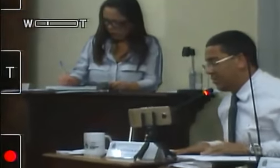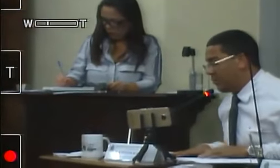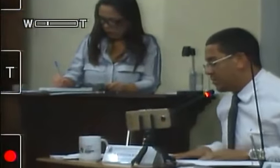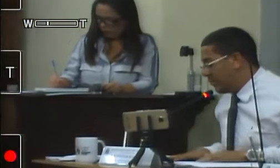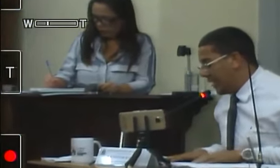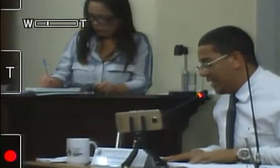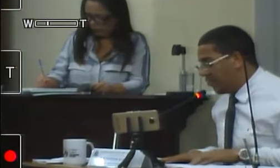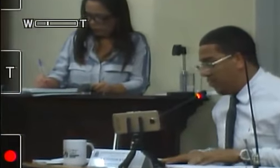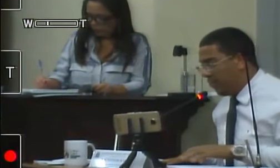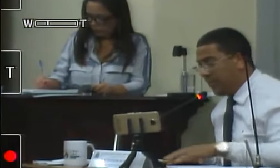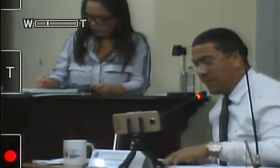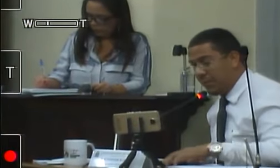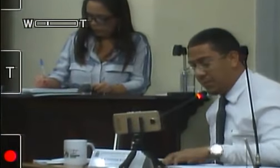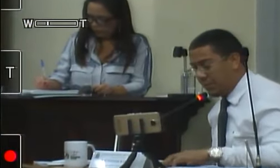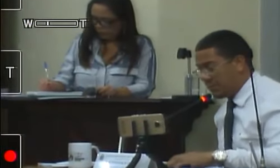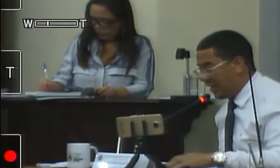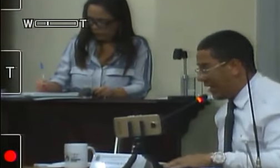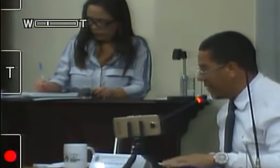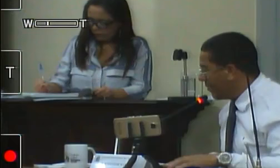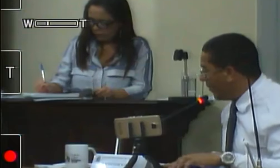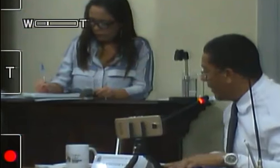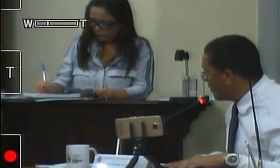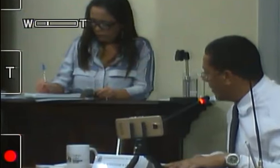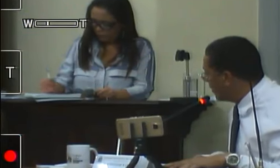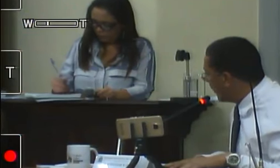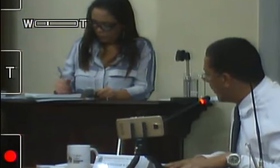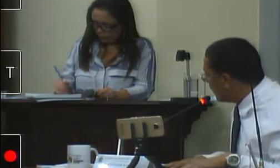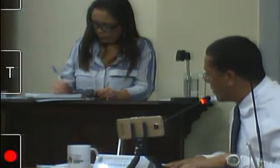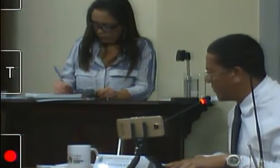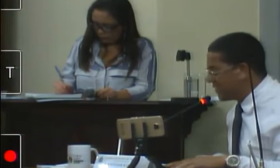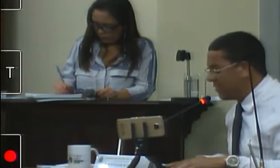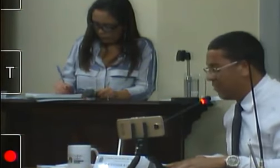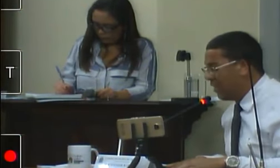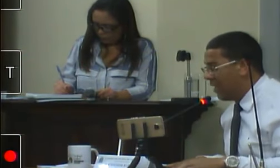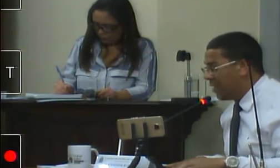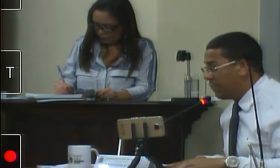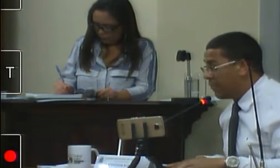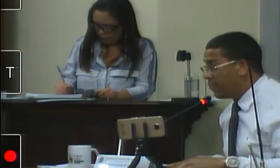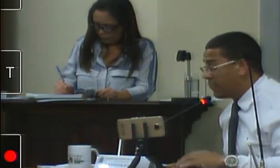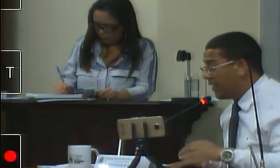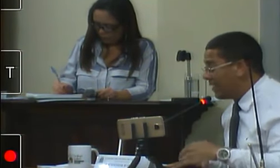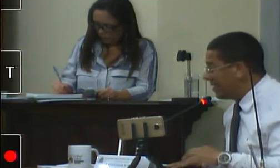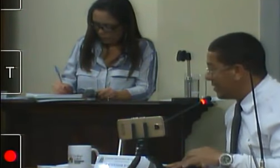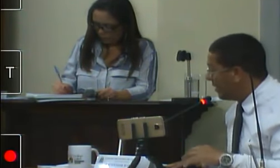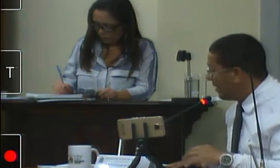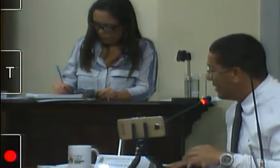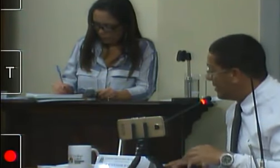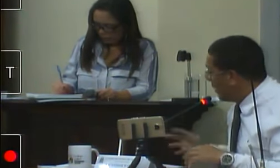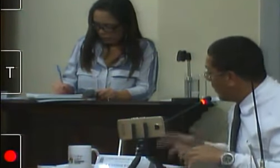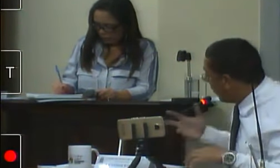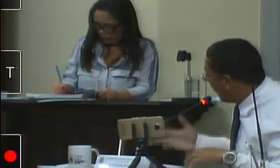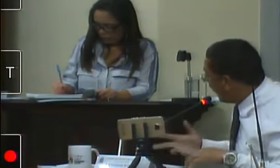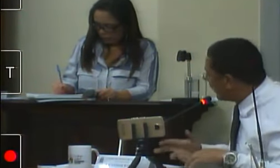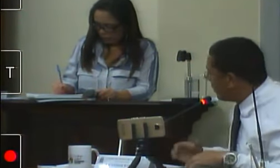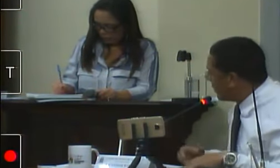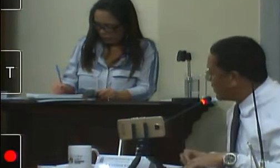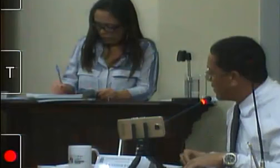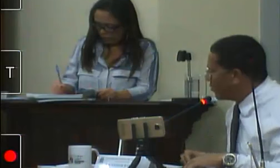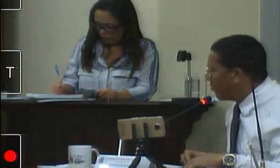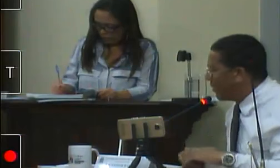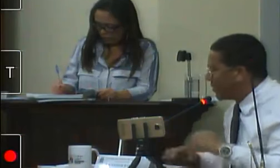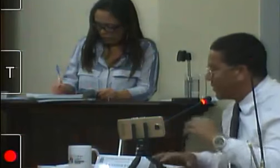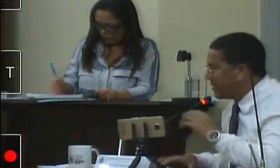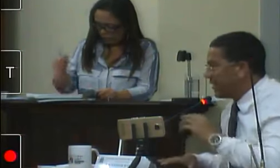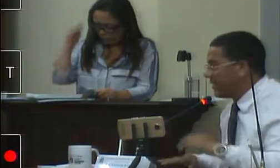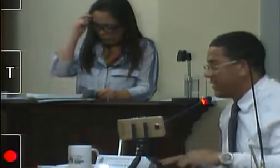dizer que o nosso empregado é o povo, ele que paga o nosso salário, então é para eles que a gente tem que dar satisfação. Eu fico muito feliz de sempre acompanhar essa prestação